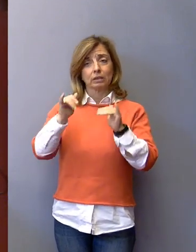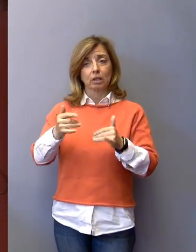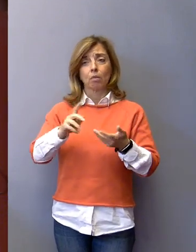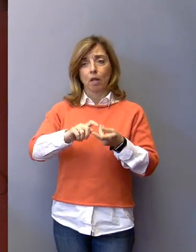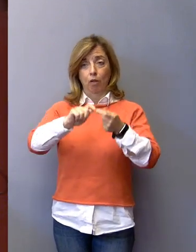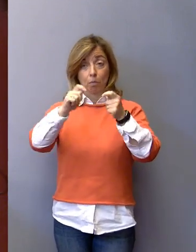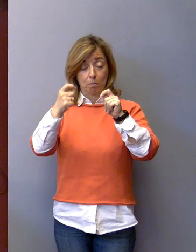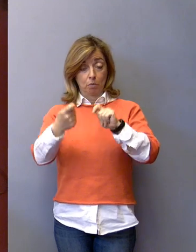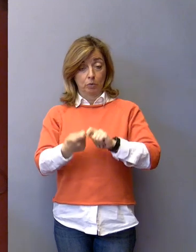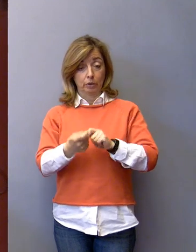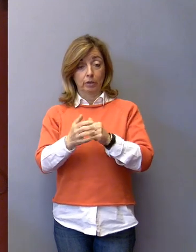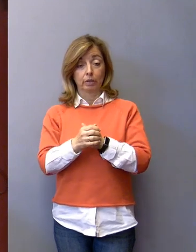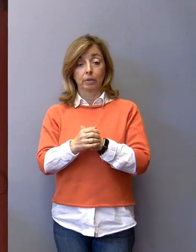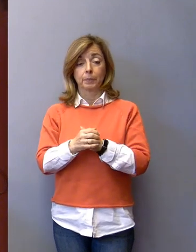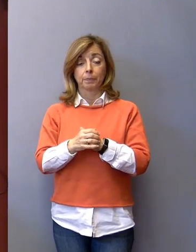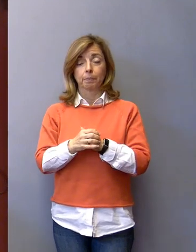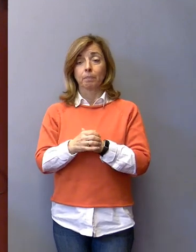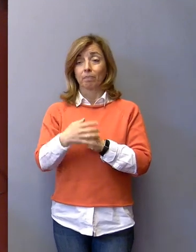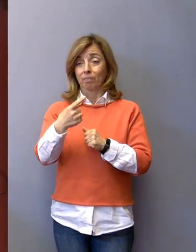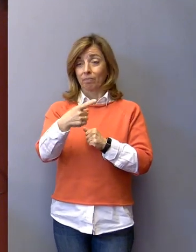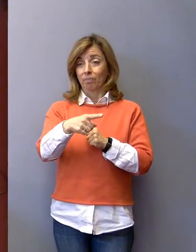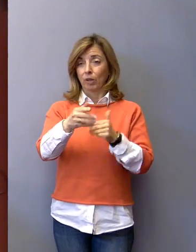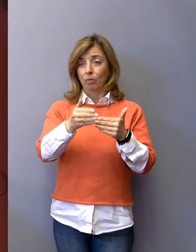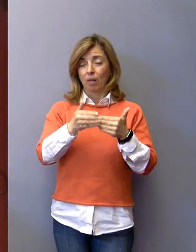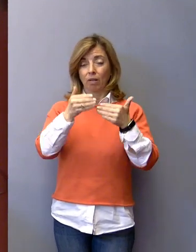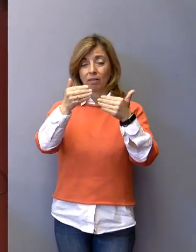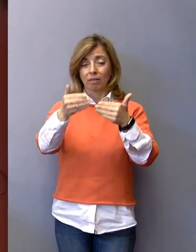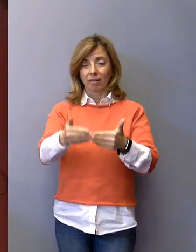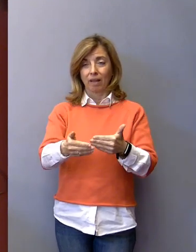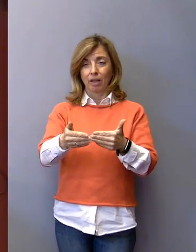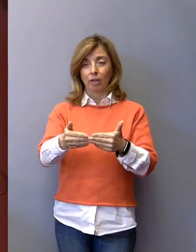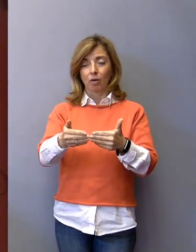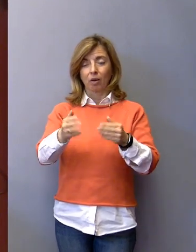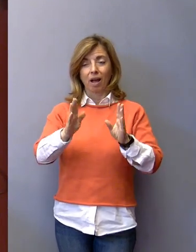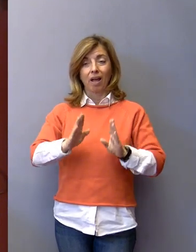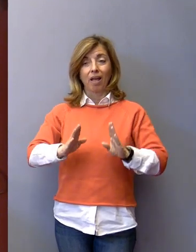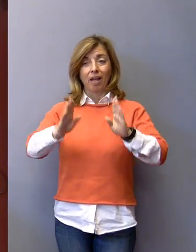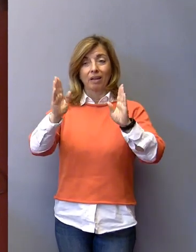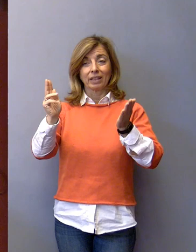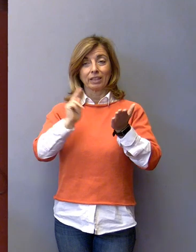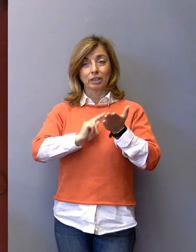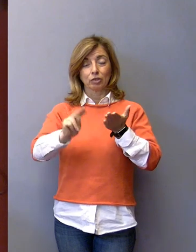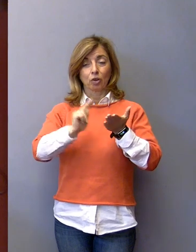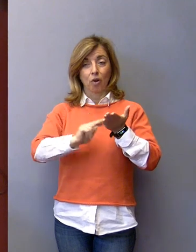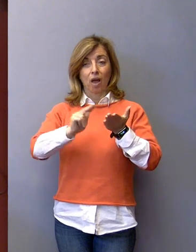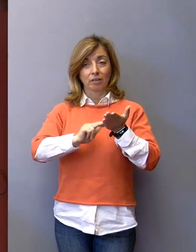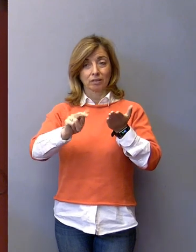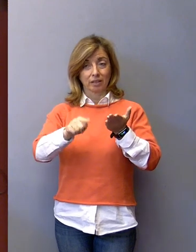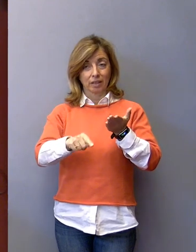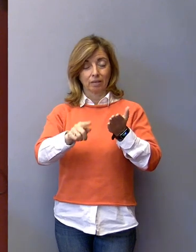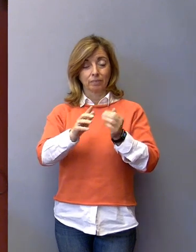modifiche e Qui si tratta della deroga che riguarda l'edilizia scolastica quindi è un'iniziativa sicuramente